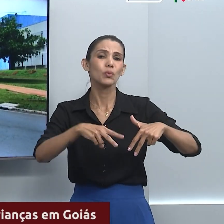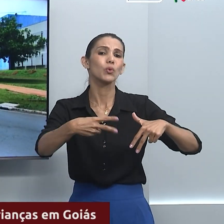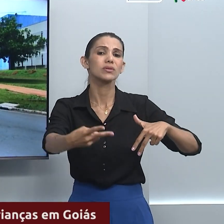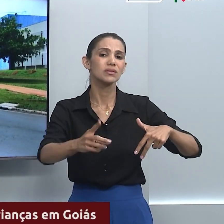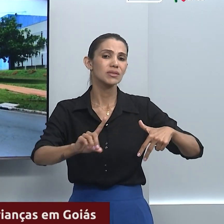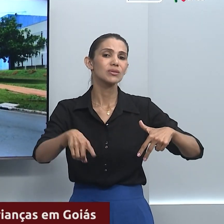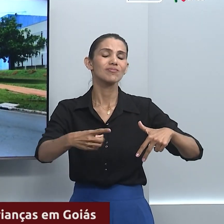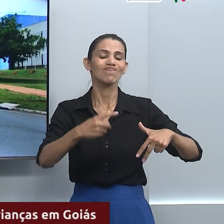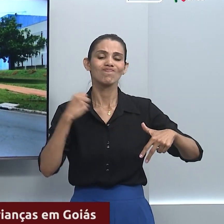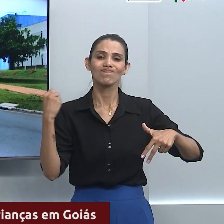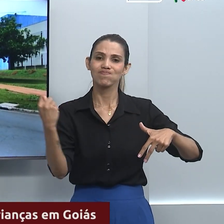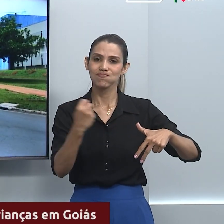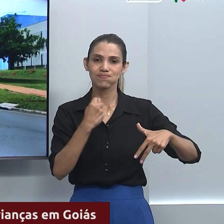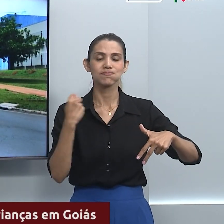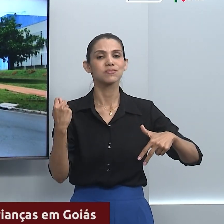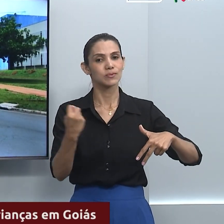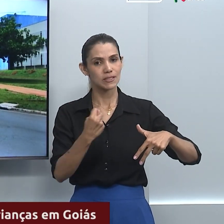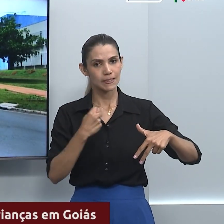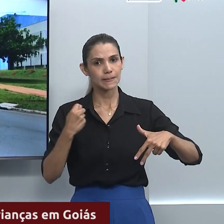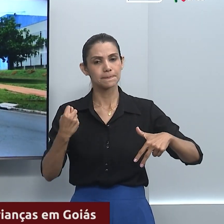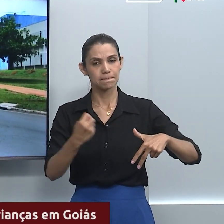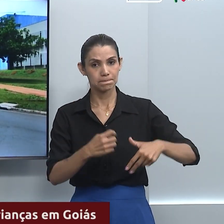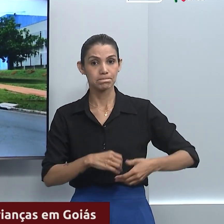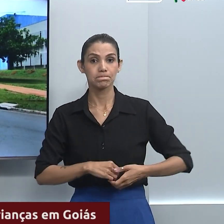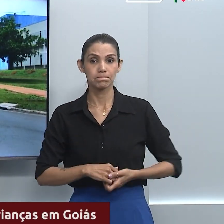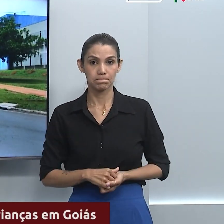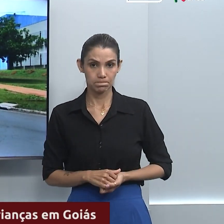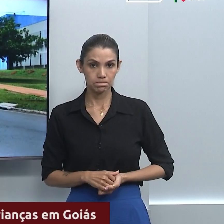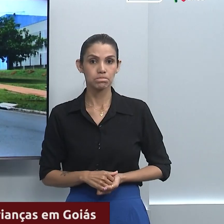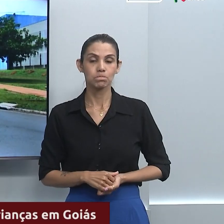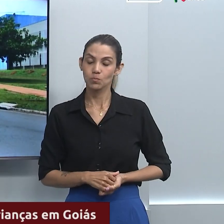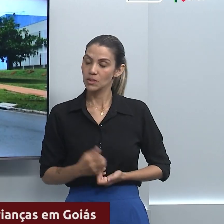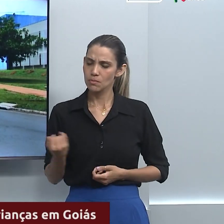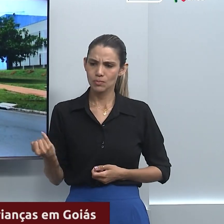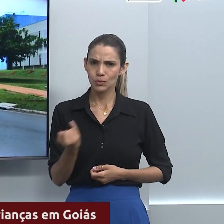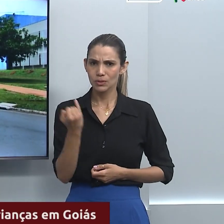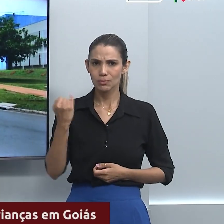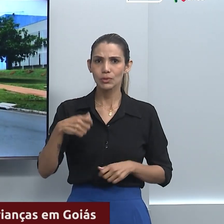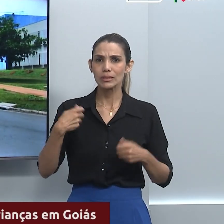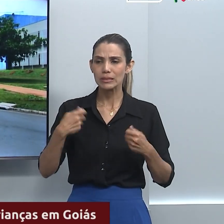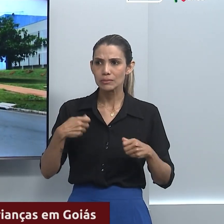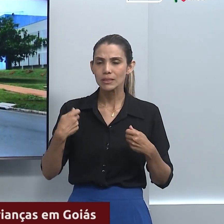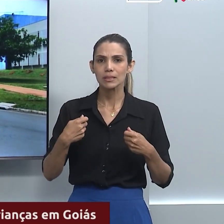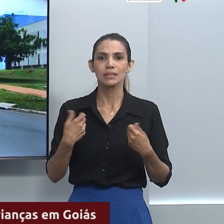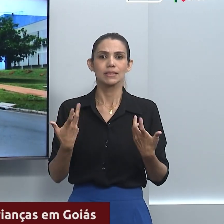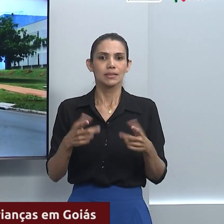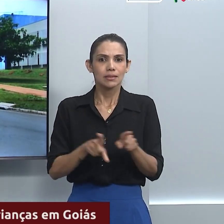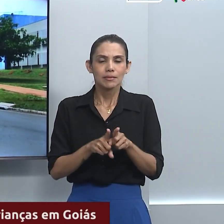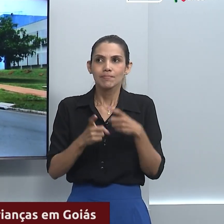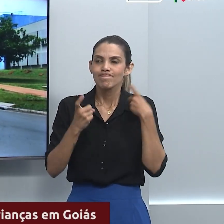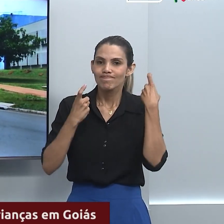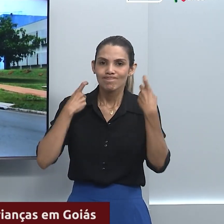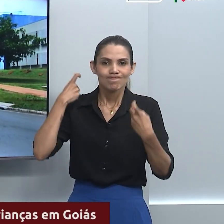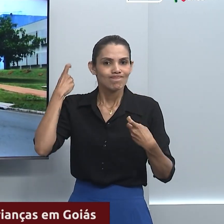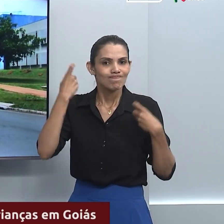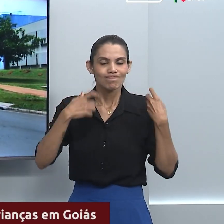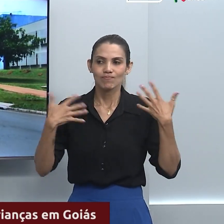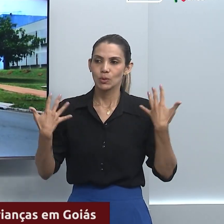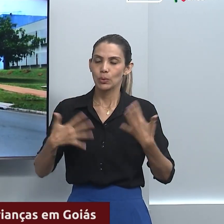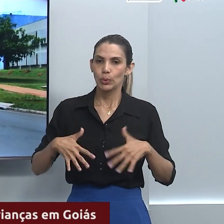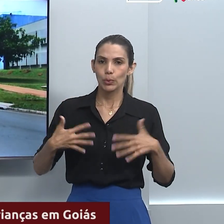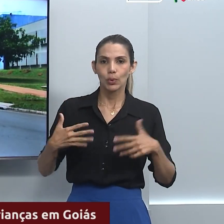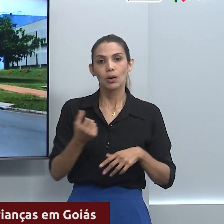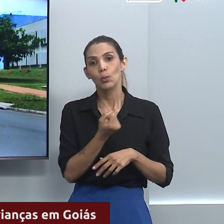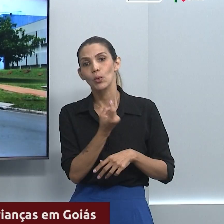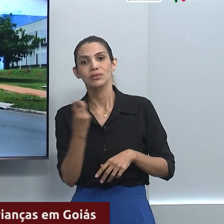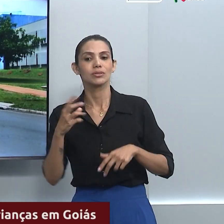de acidentes de trânsito, né? E por isso que é tão importante e preocupante essa situação. A pesquisa